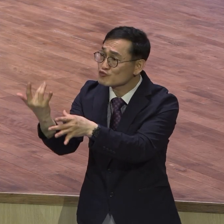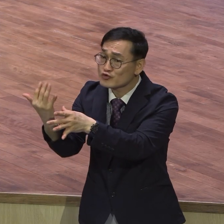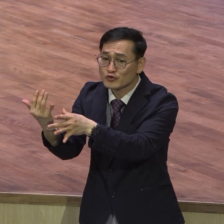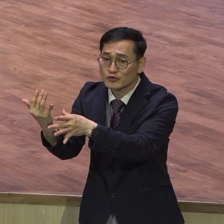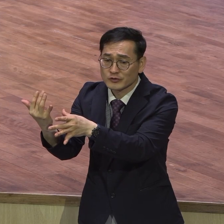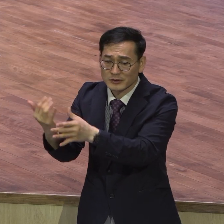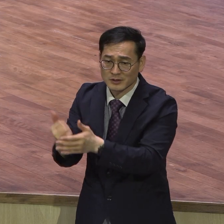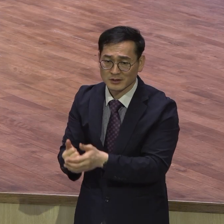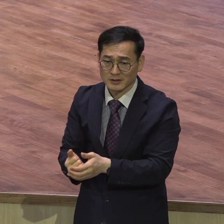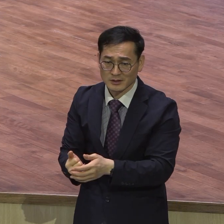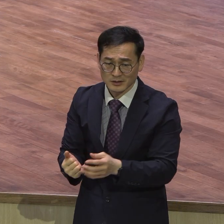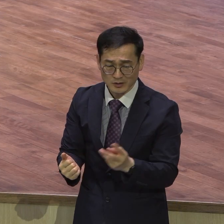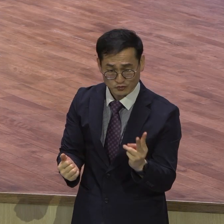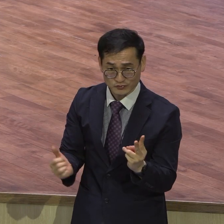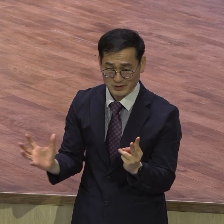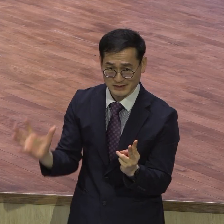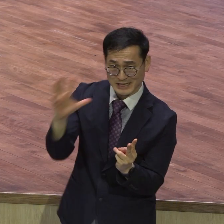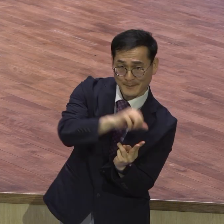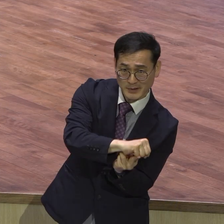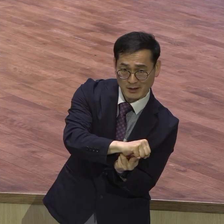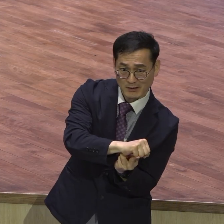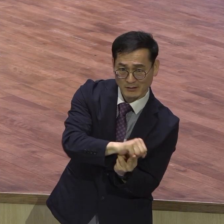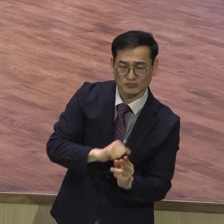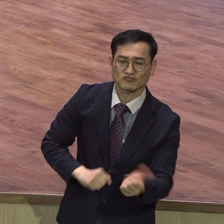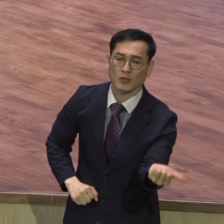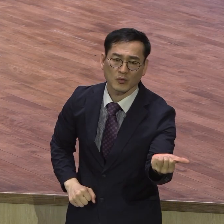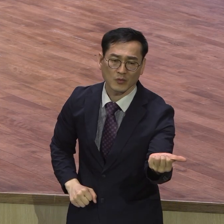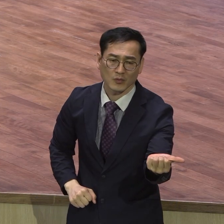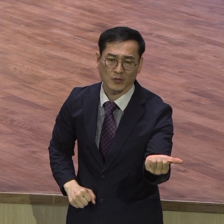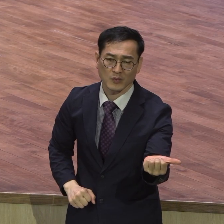그들 삼키며 그들이 여호와 앞에 죽은지라.